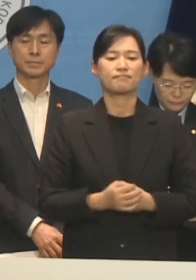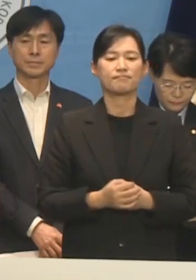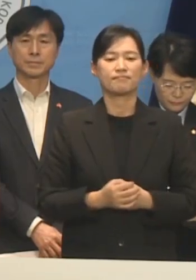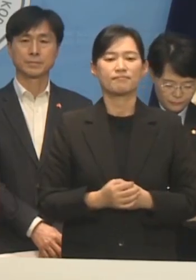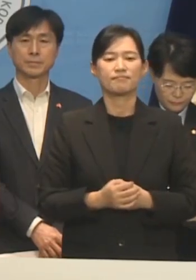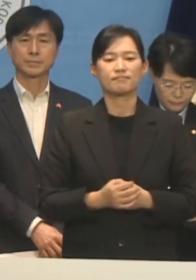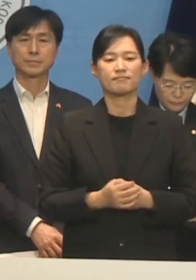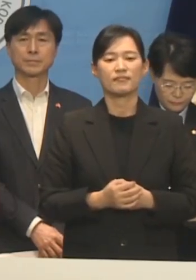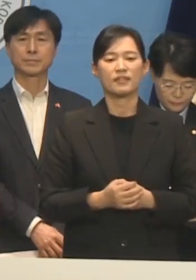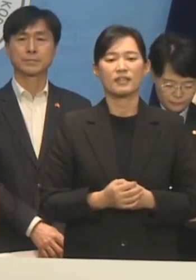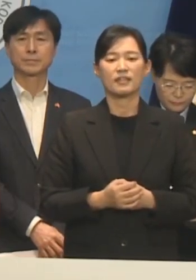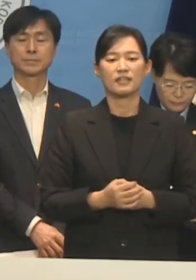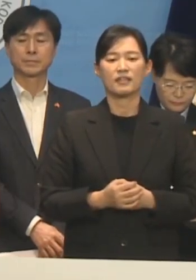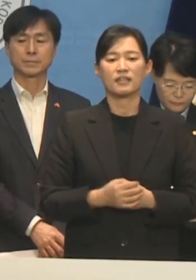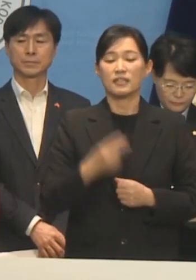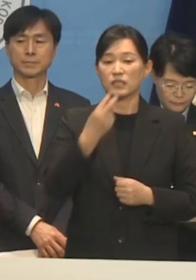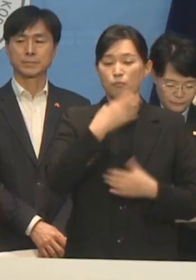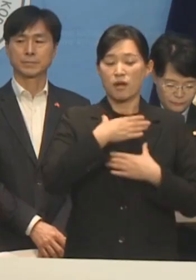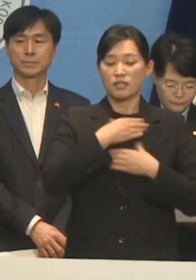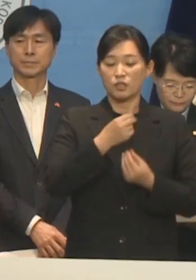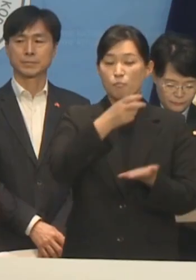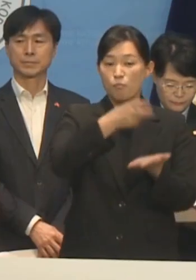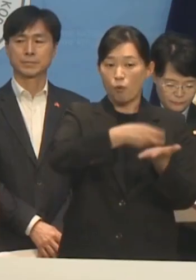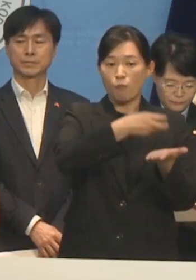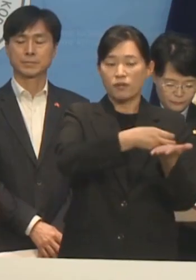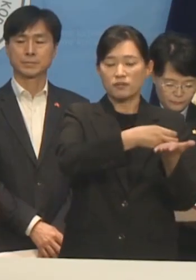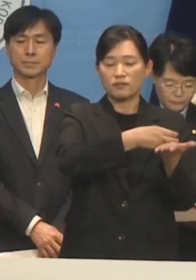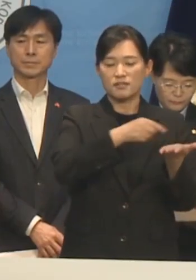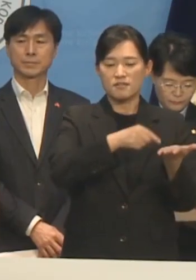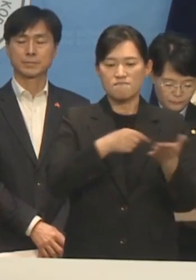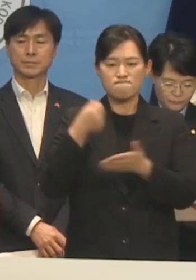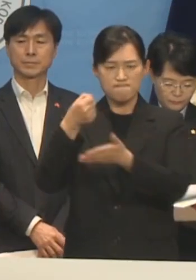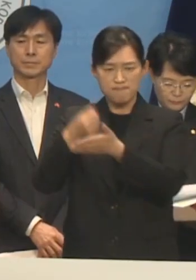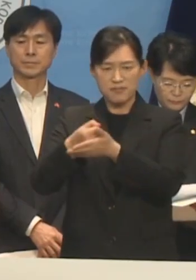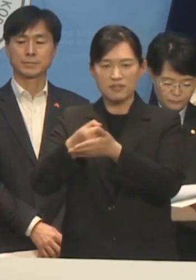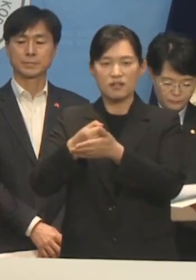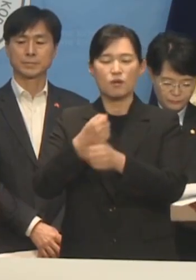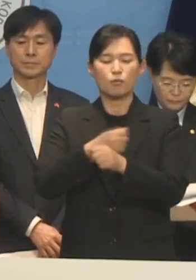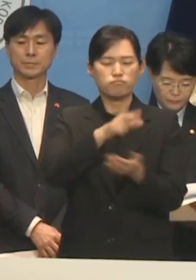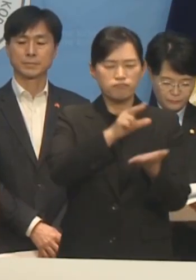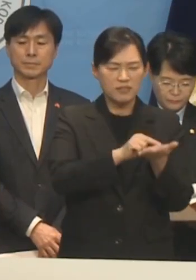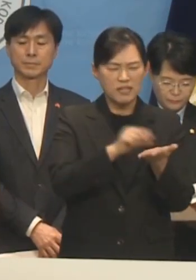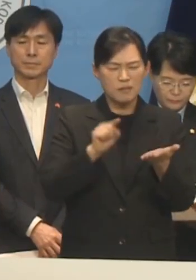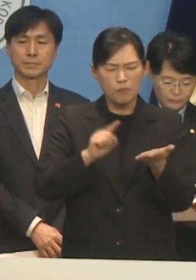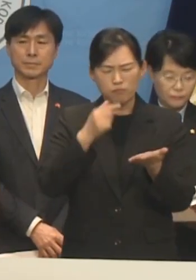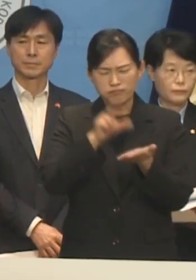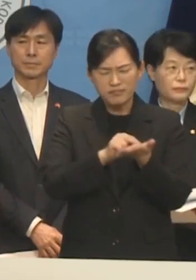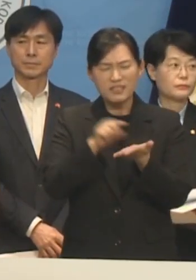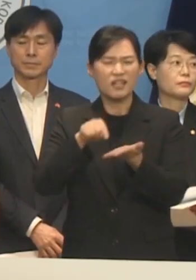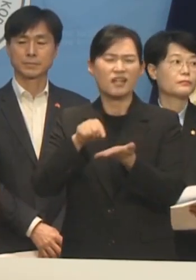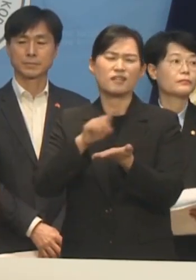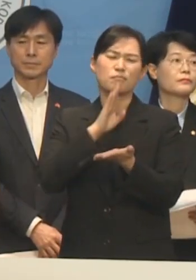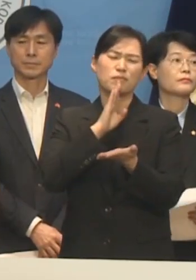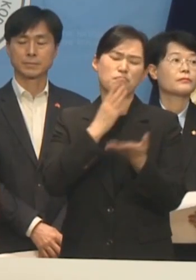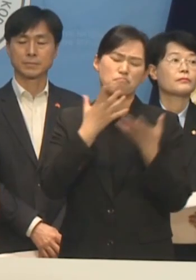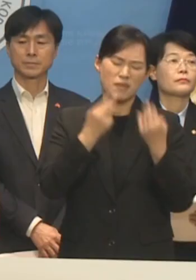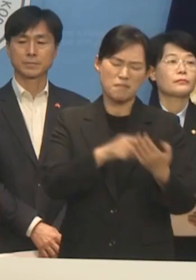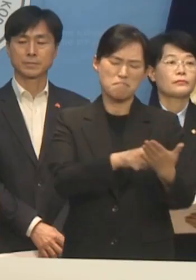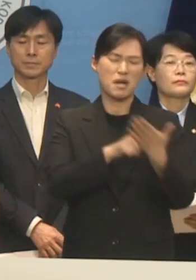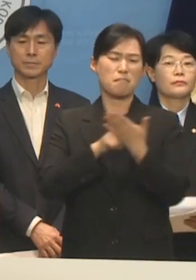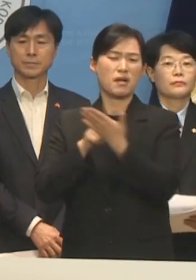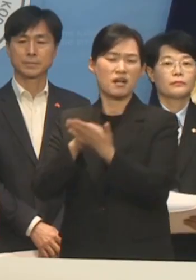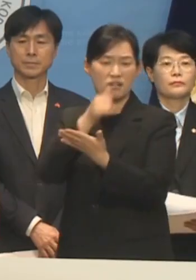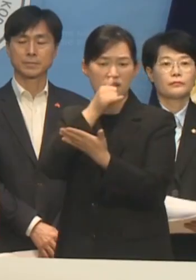합니다. 생명안전 법안들의 허점과 문제점들이 너무나 많이